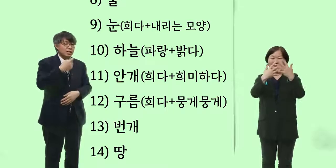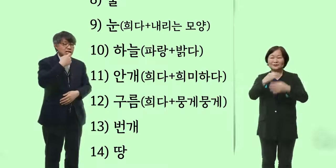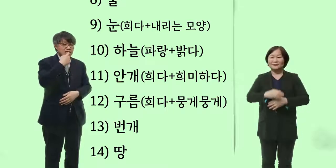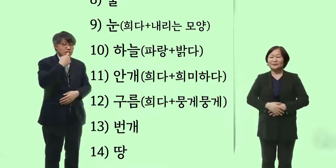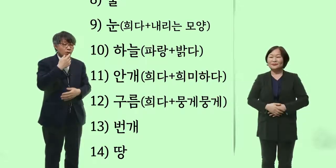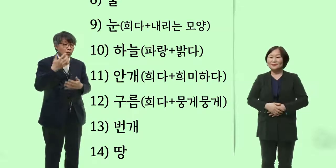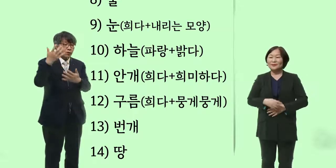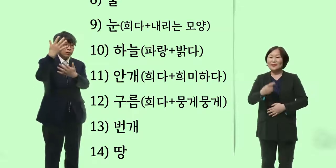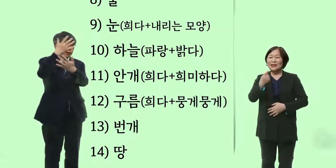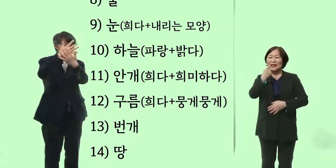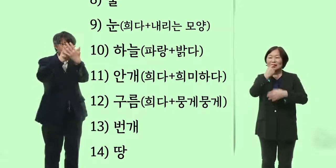희고